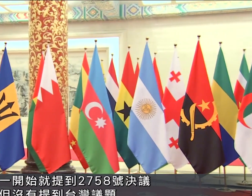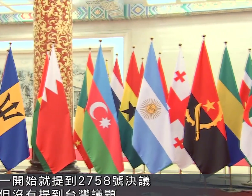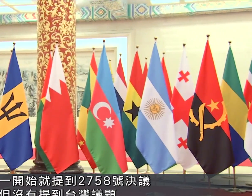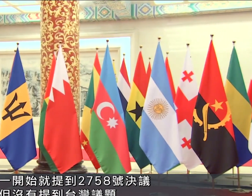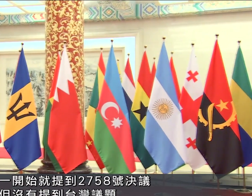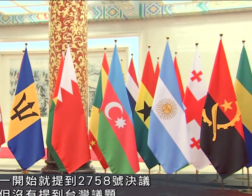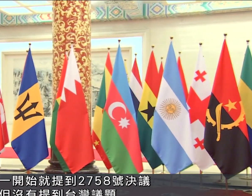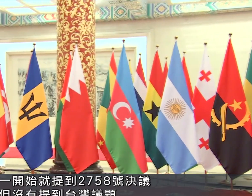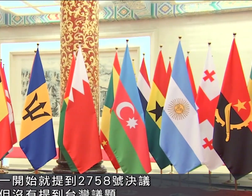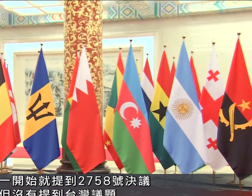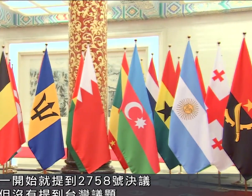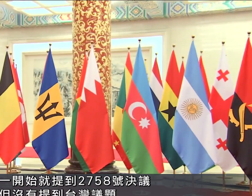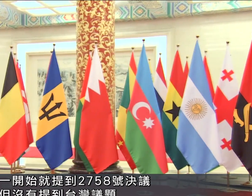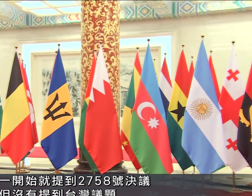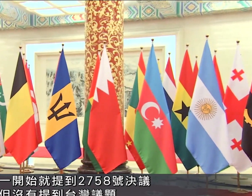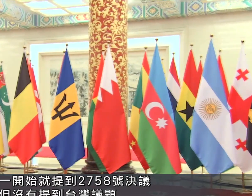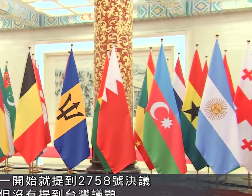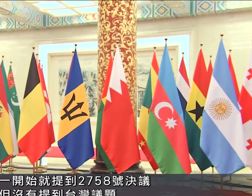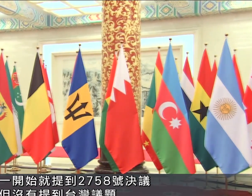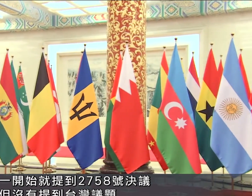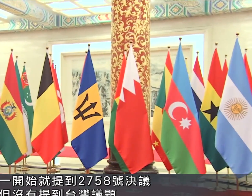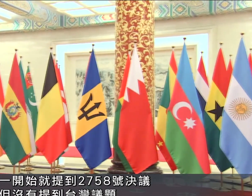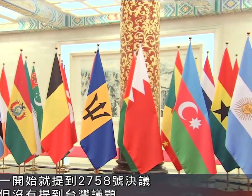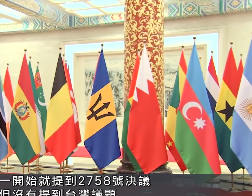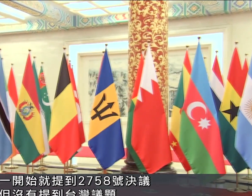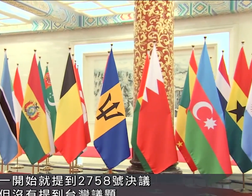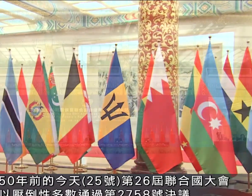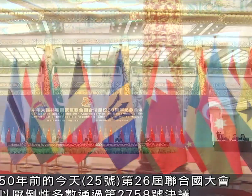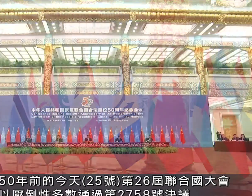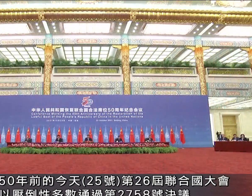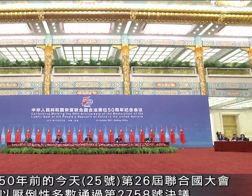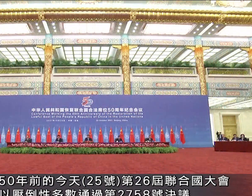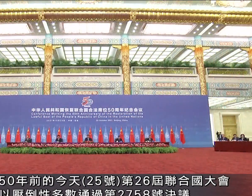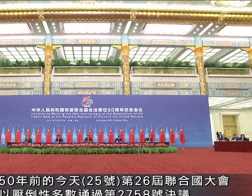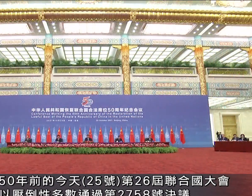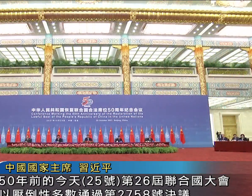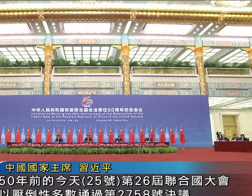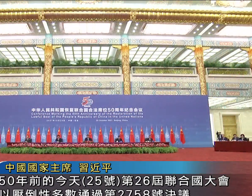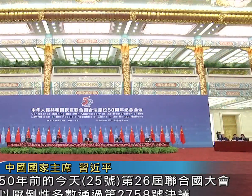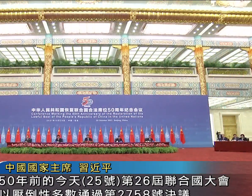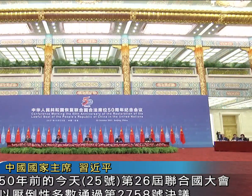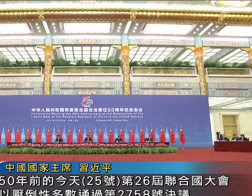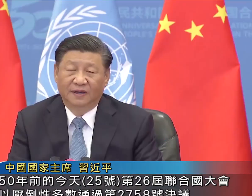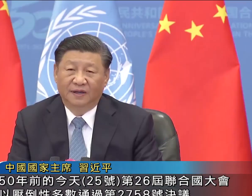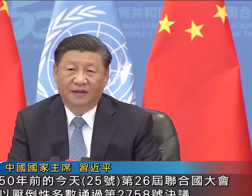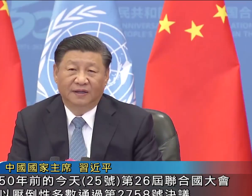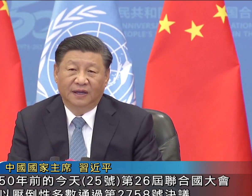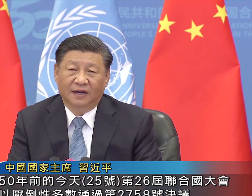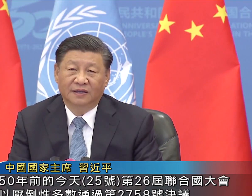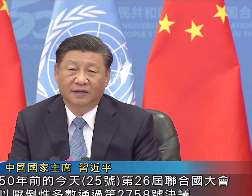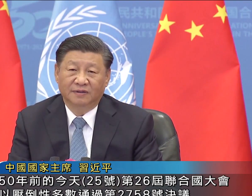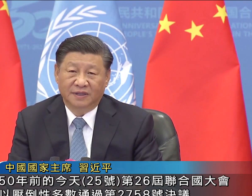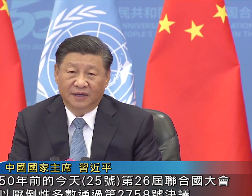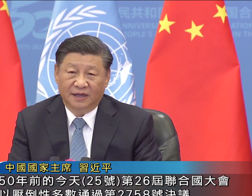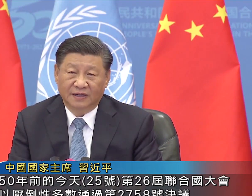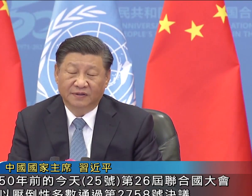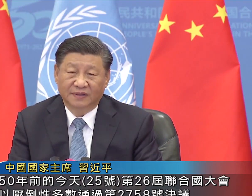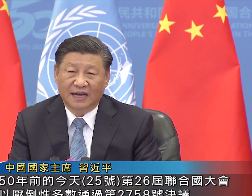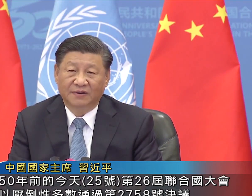到2758号决议。但没有提到台湾议题。 50年前的今天，第26届联合国大